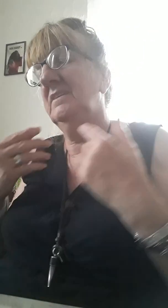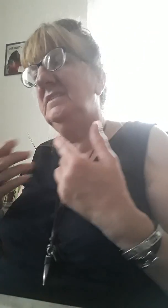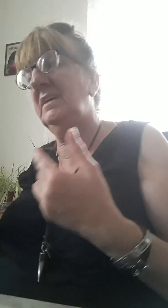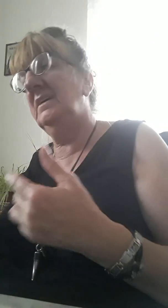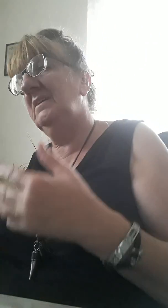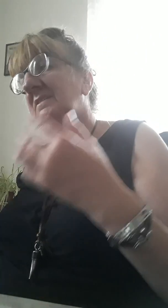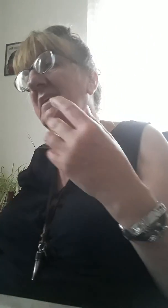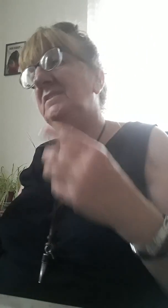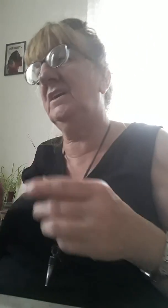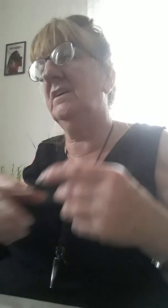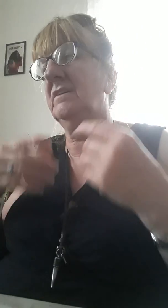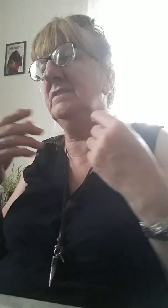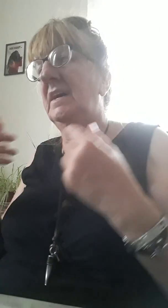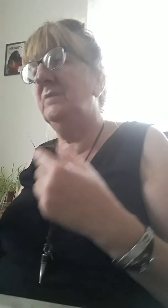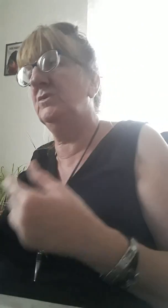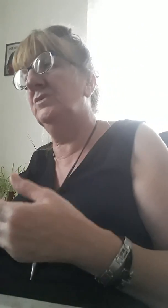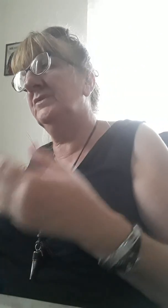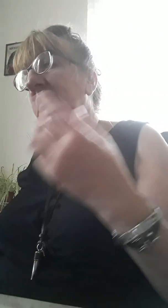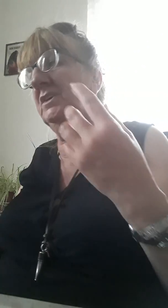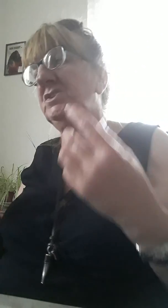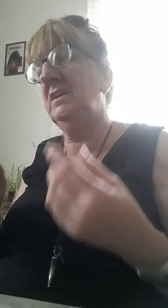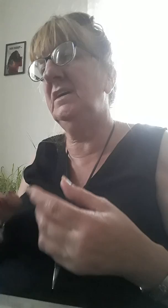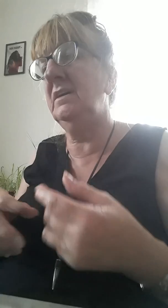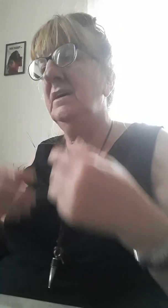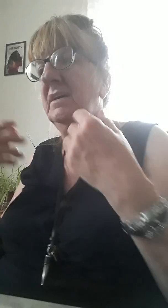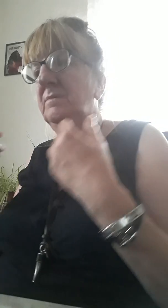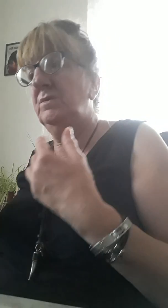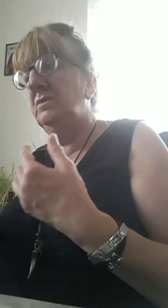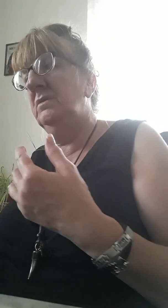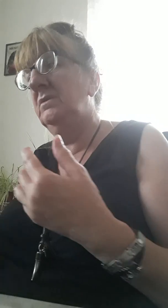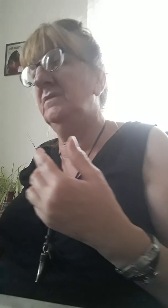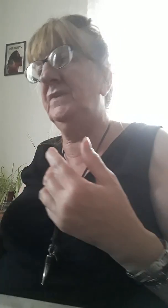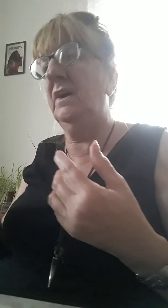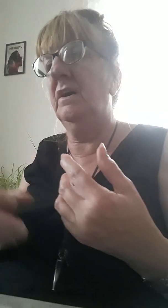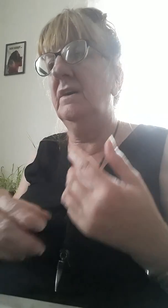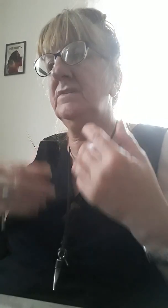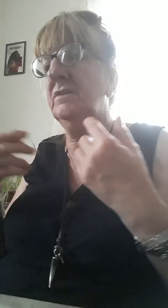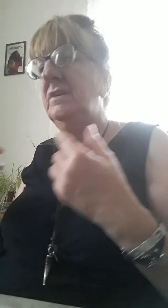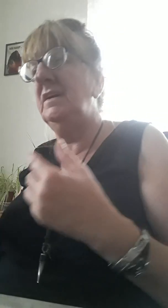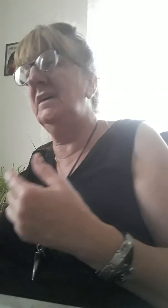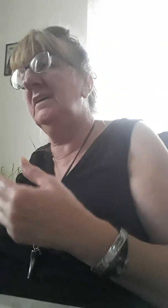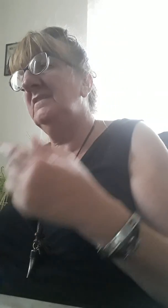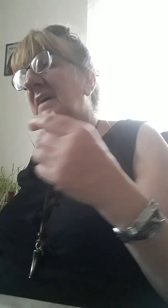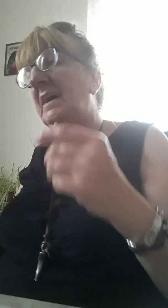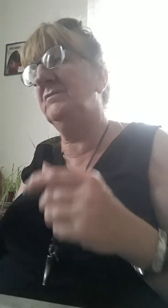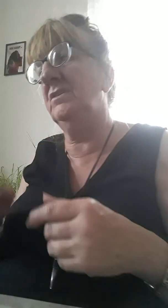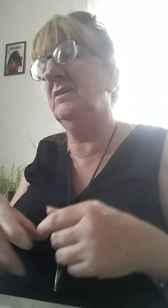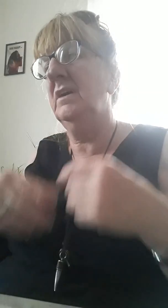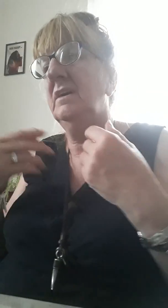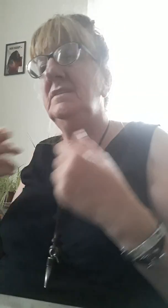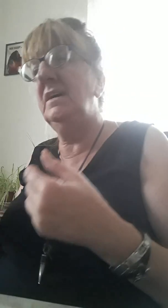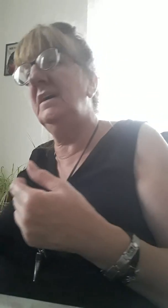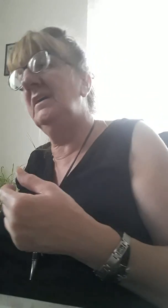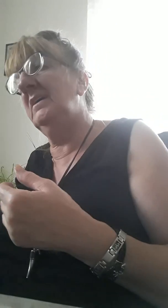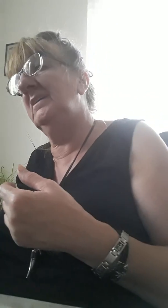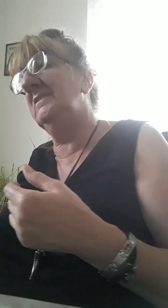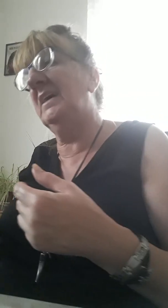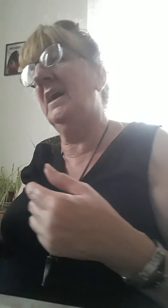J'aime ces instants d'amour caché, plus fort que les aveux des